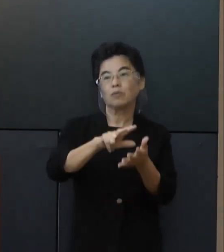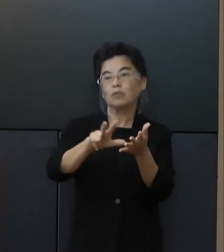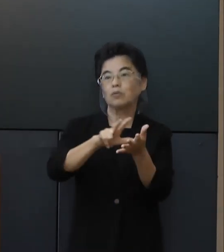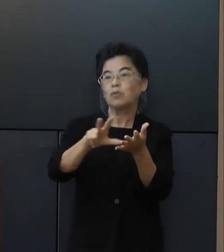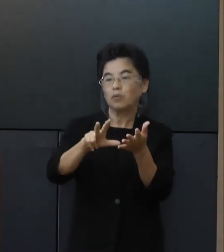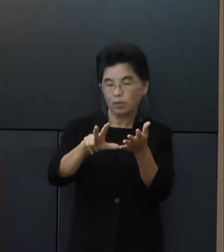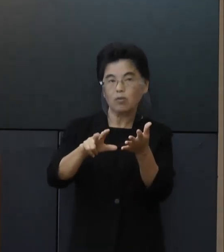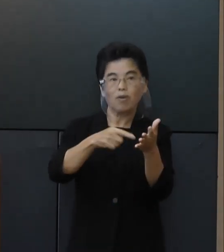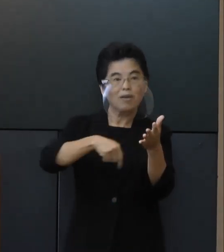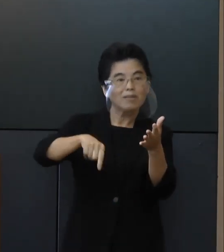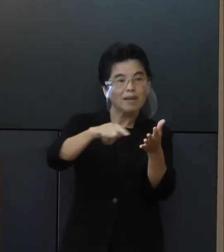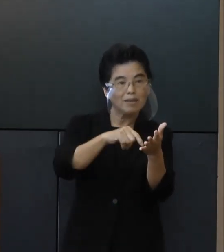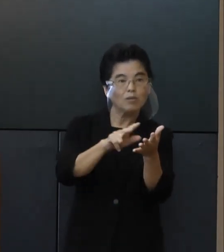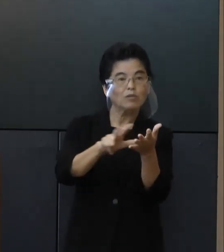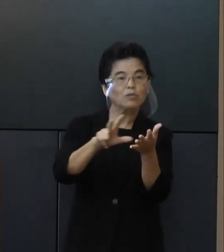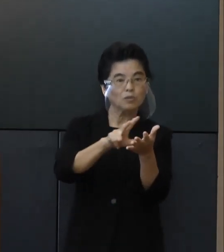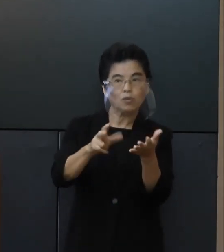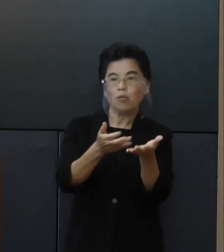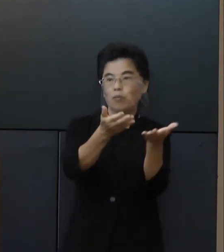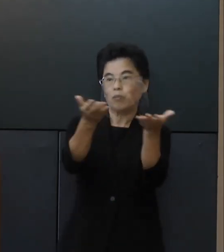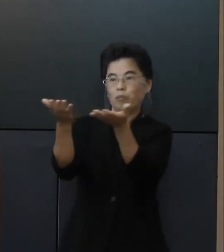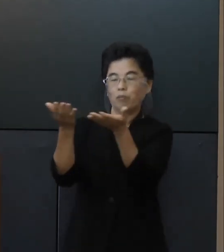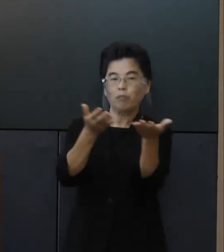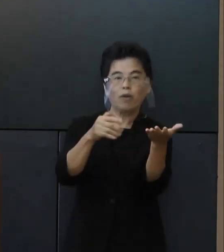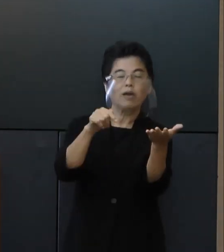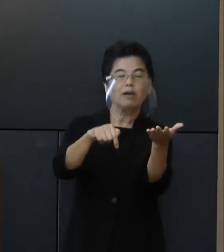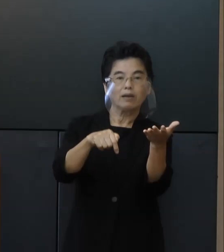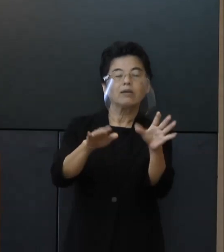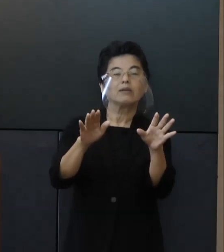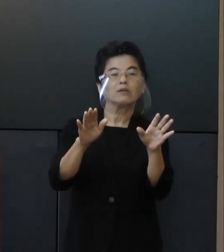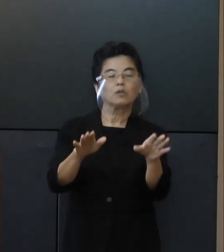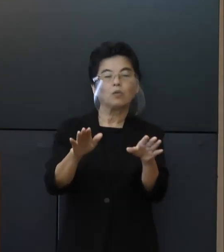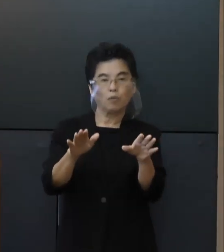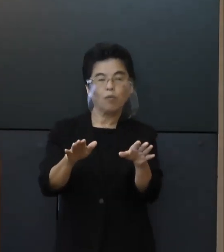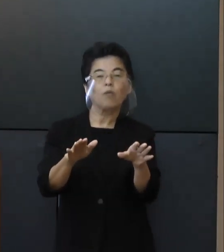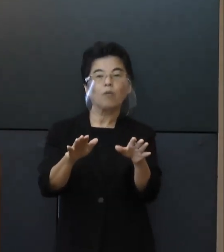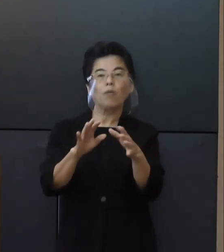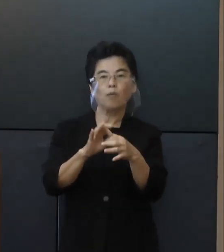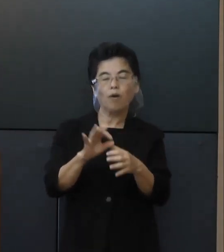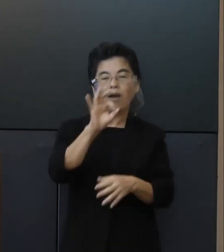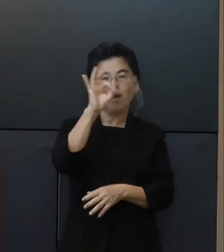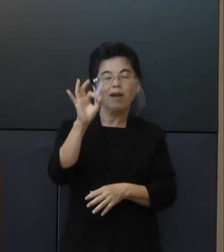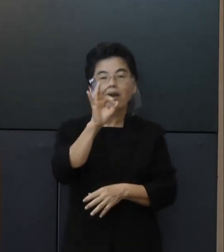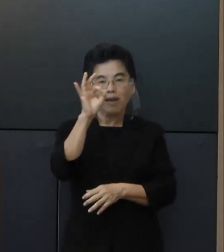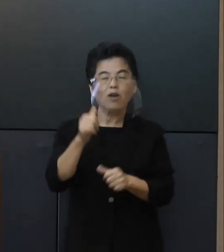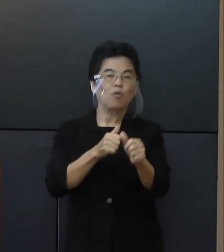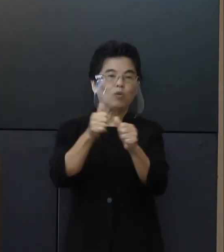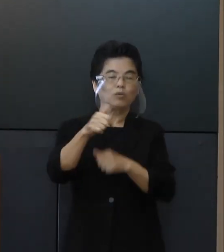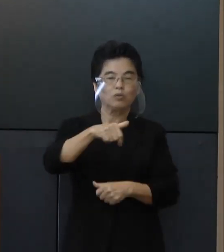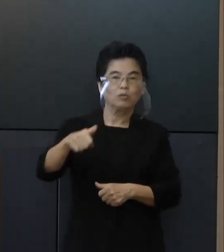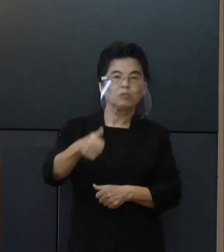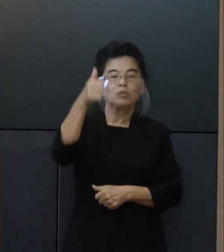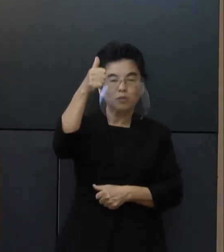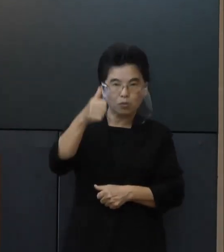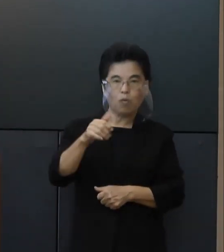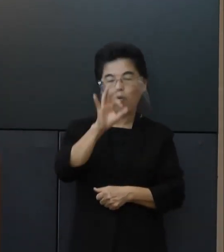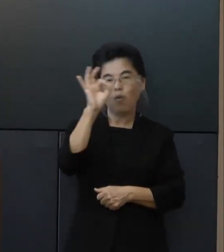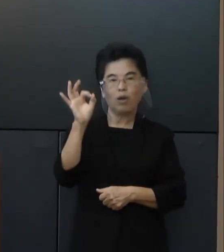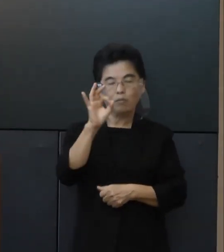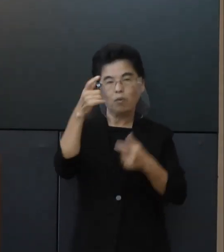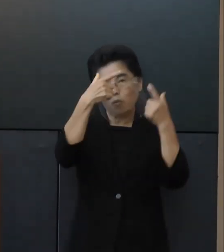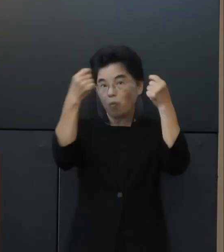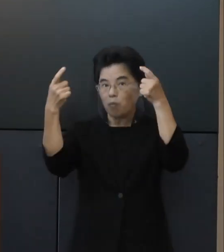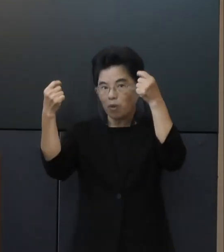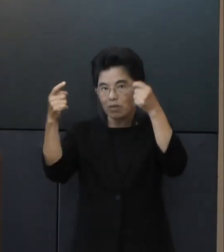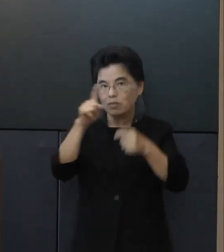今日の内容の十分な資料をお配りさせていただいておりますが、今日は、文化観光スポーツ部長、そして沖縄観光コンベンションビューロー